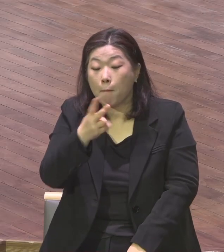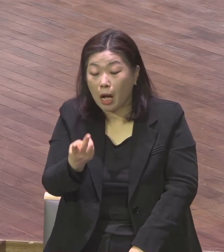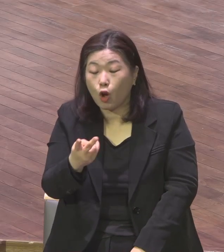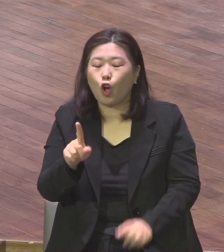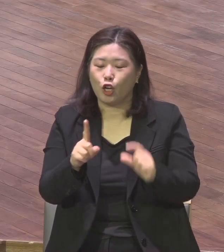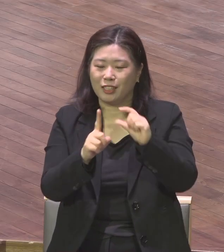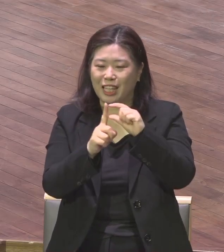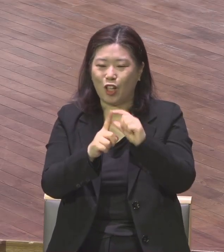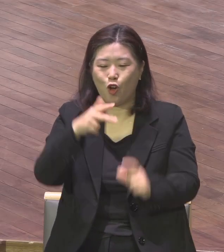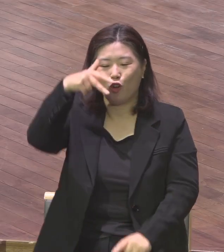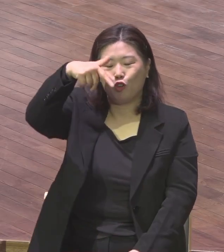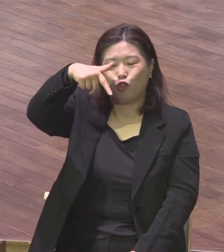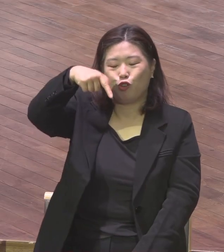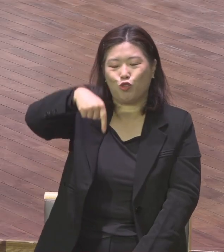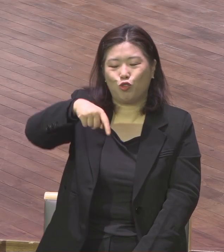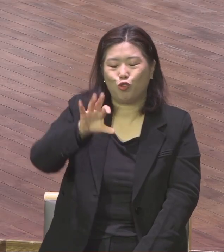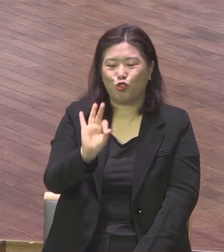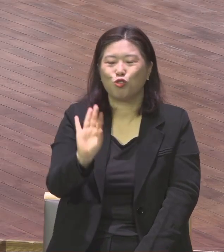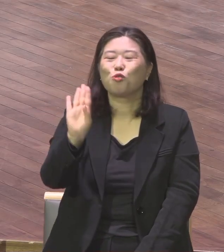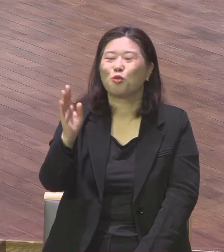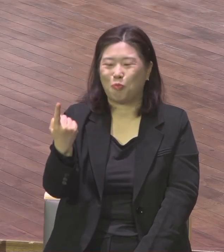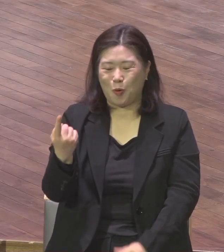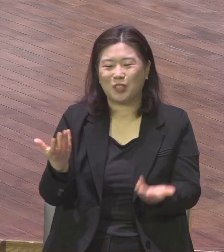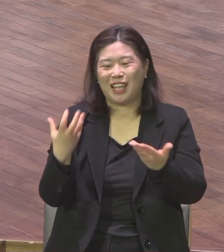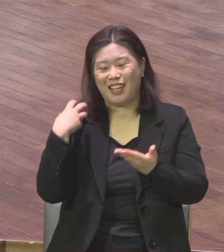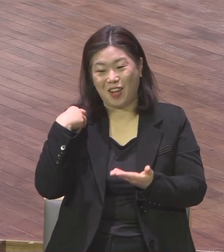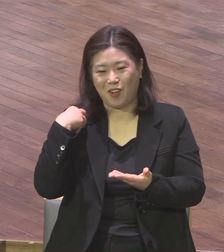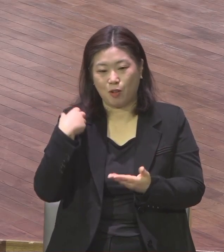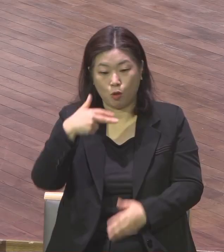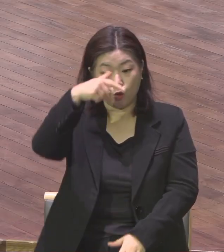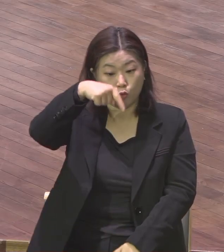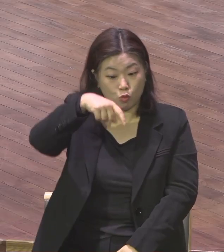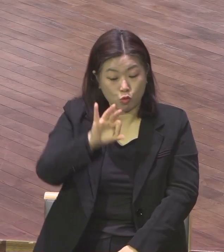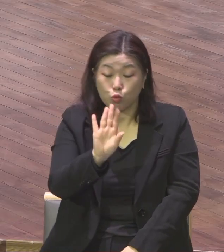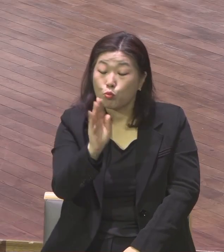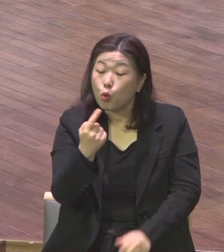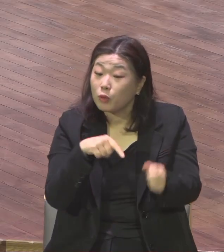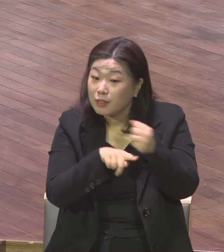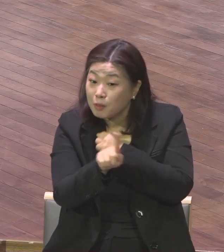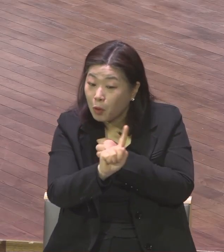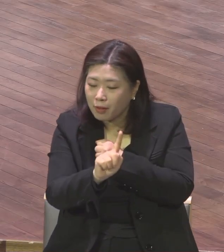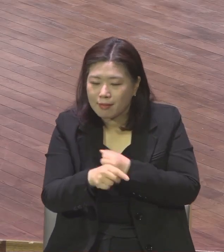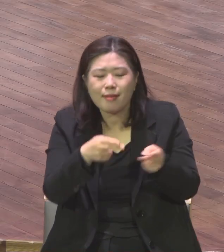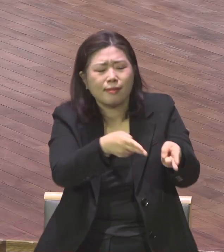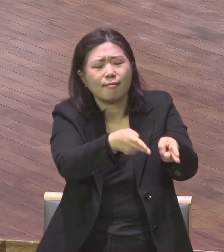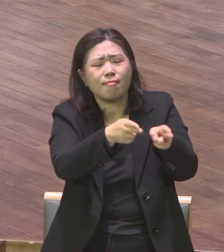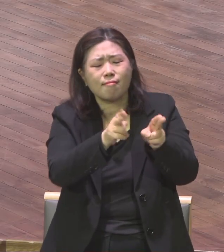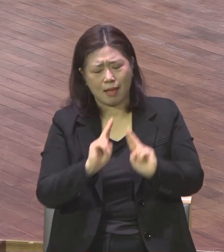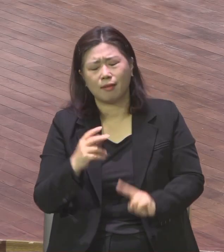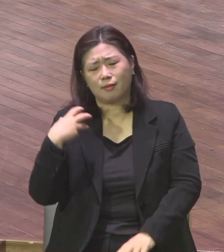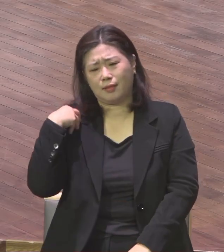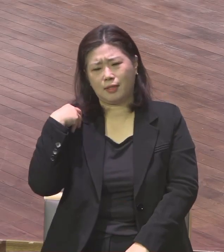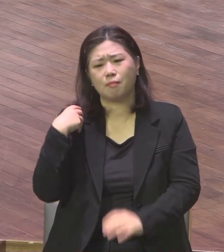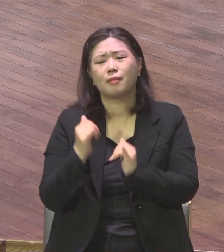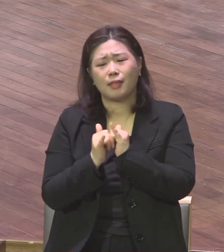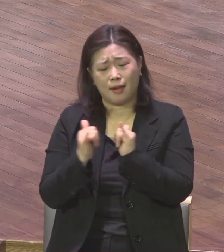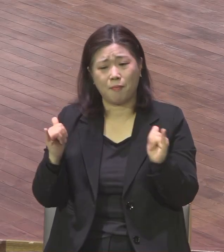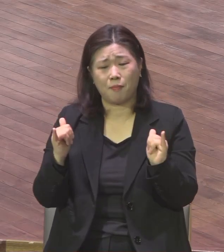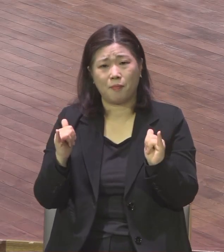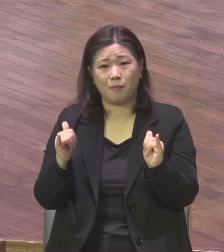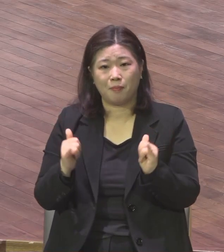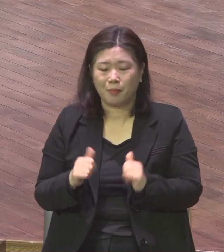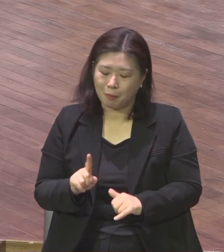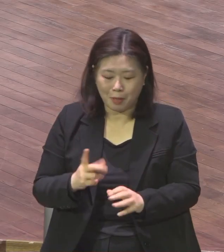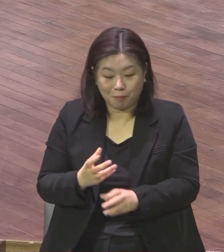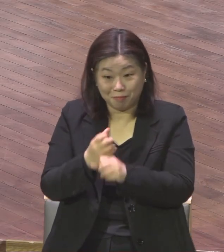말하죠. 중보라는 말은 다리를 놓는 사람 그런 뜻이에요. 다리를 놓는다.